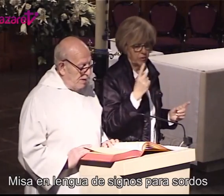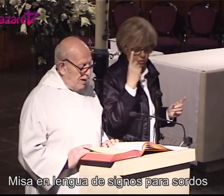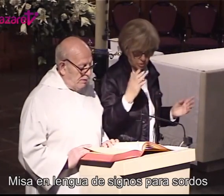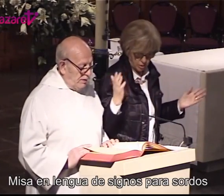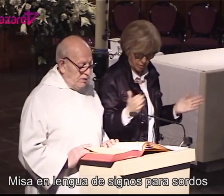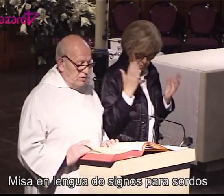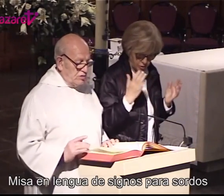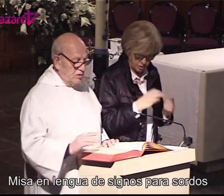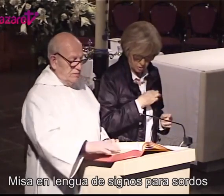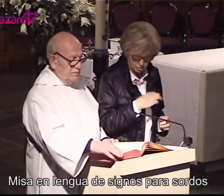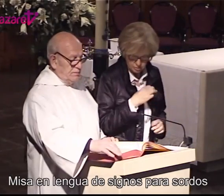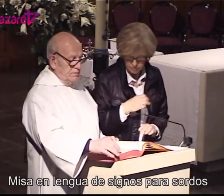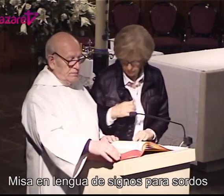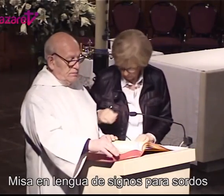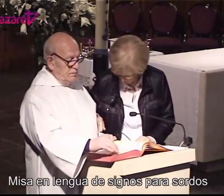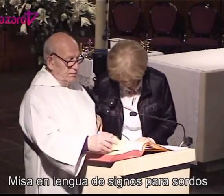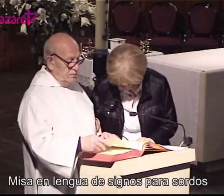Palabra de Dios. Te alabamos, Señor.